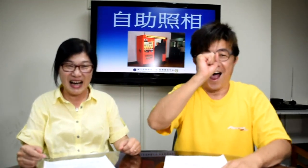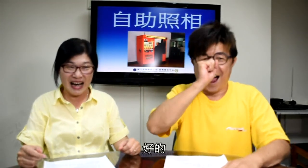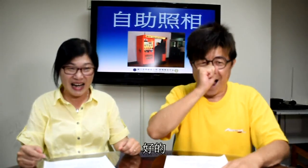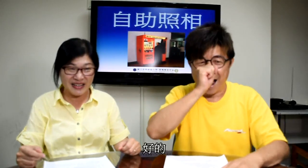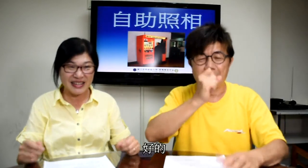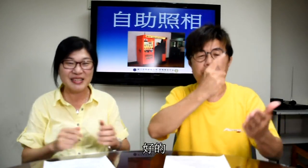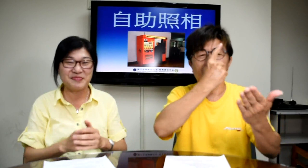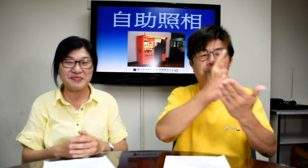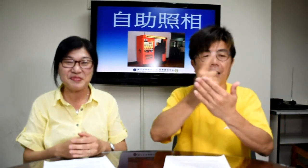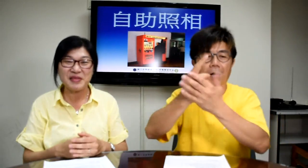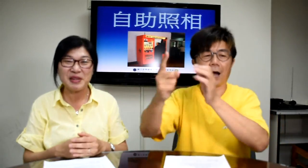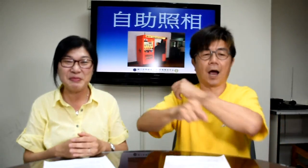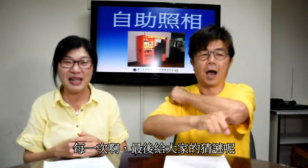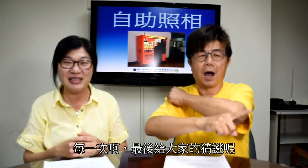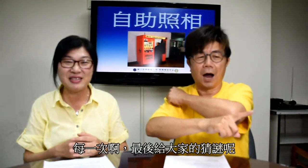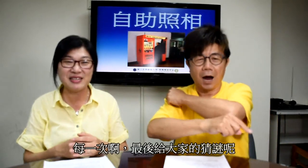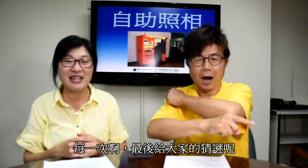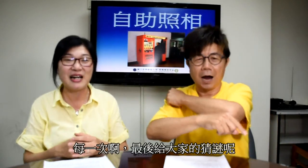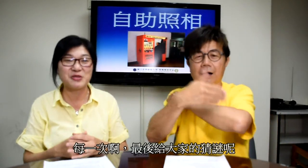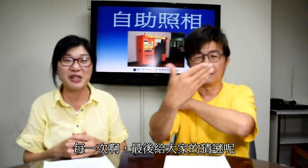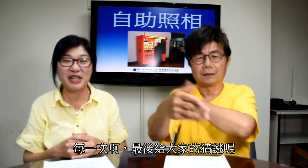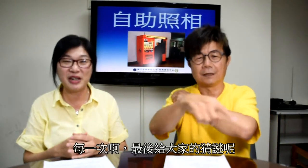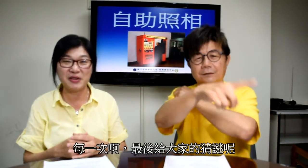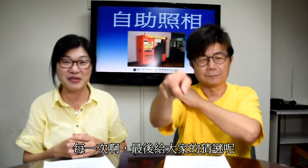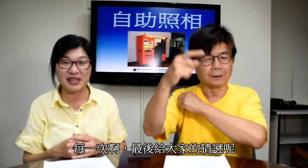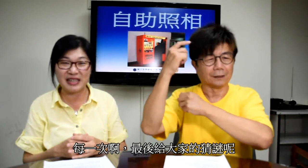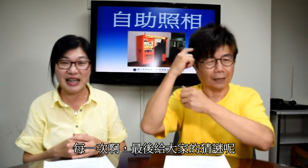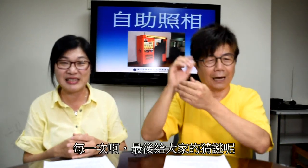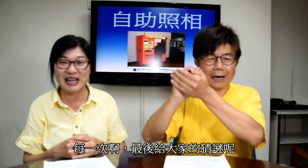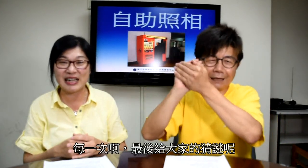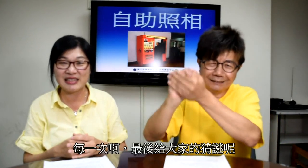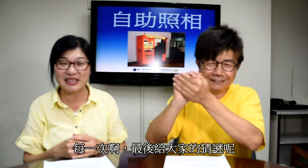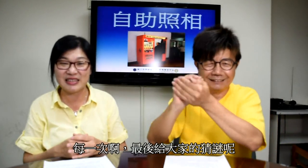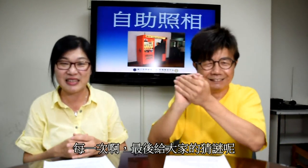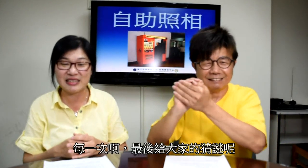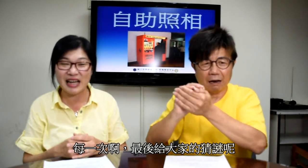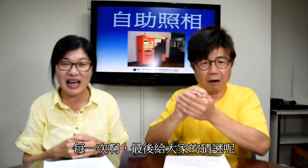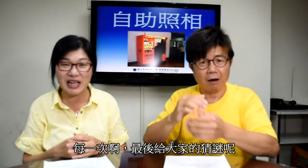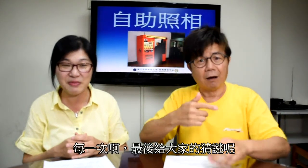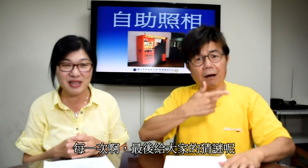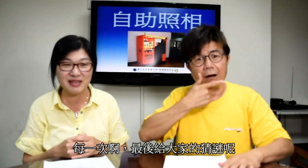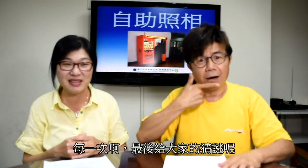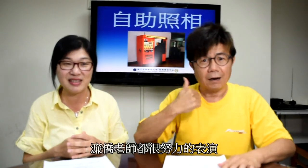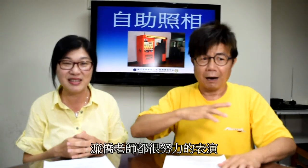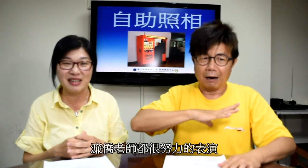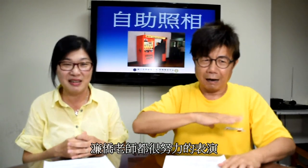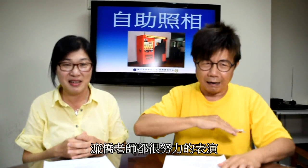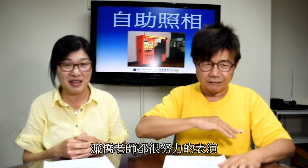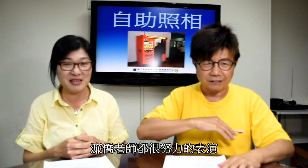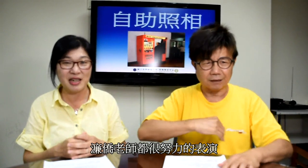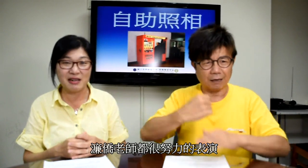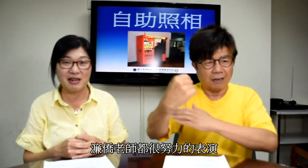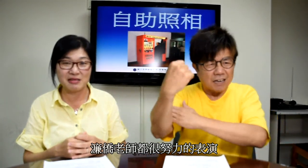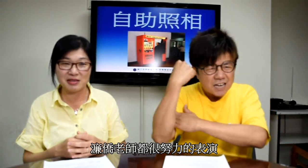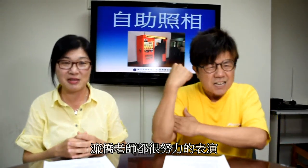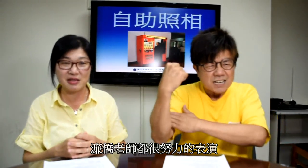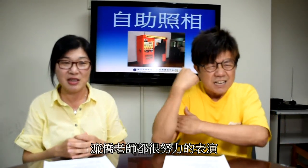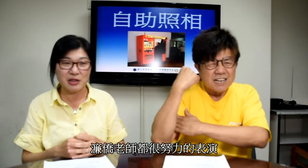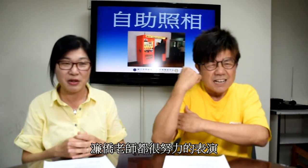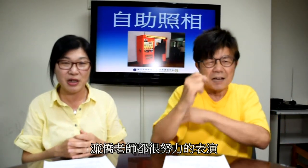好的，每一次啊，最后给大家的猜谜呢，连桥老师都很努